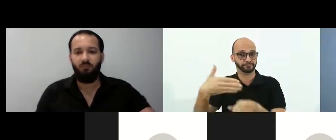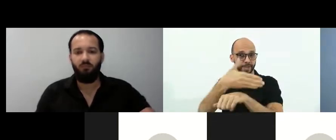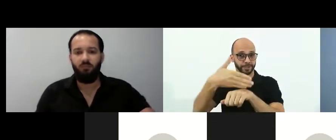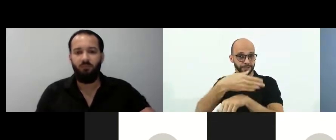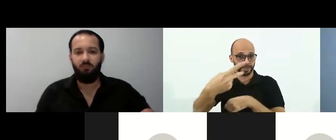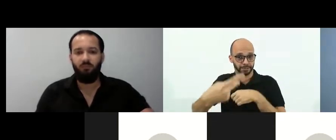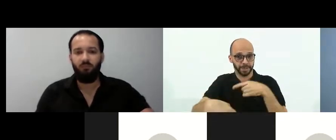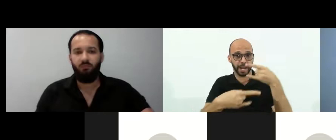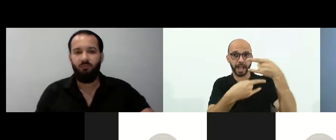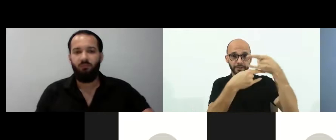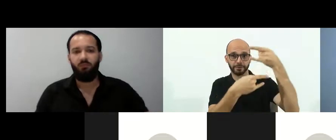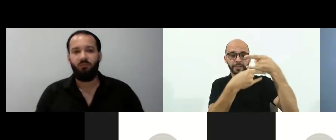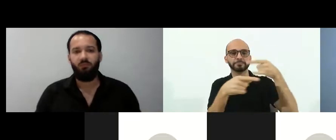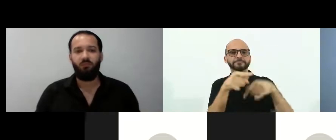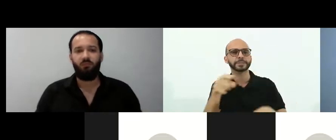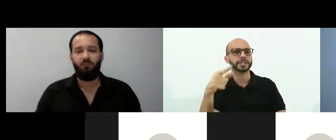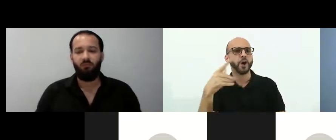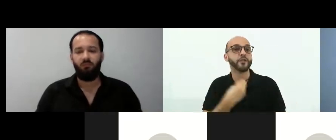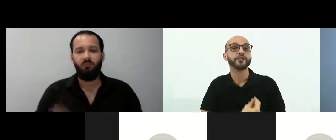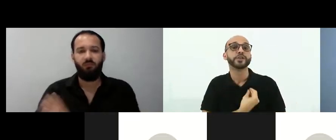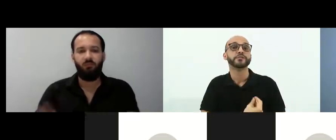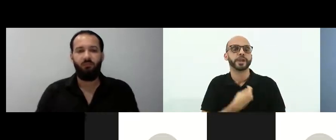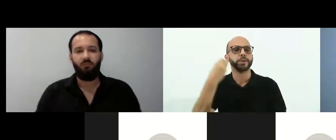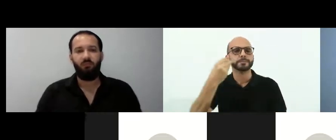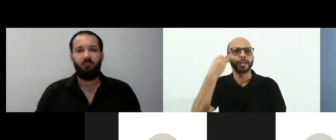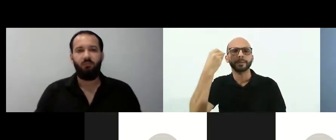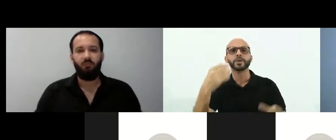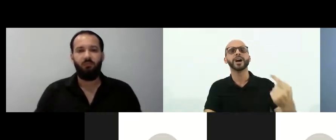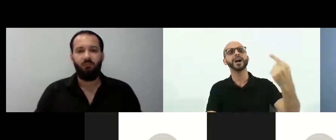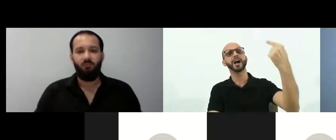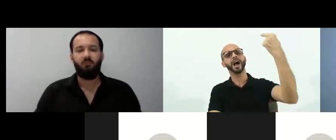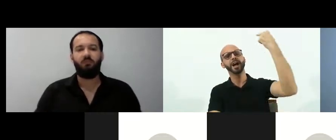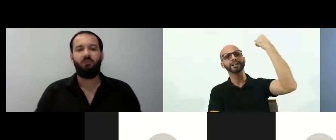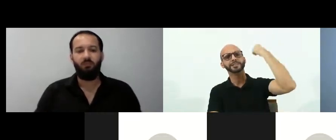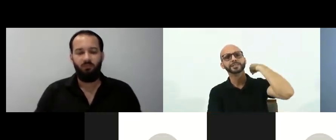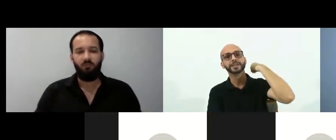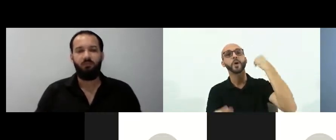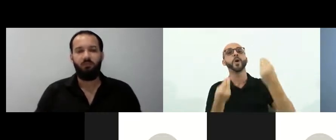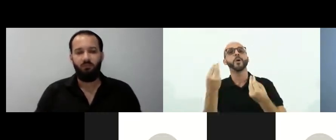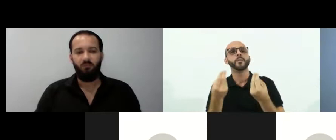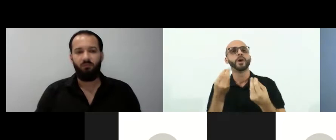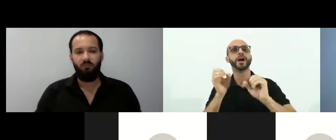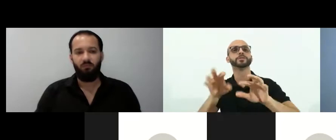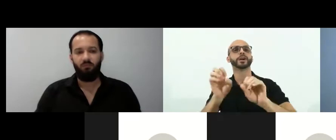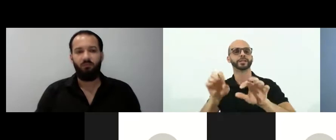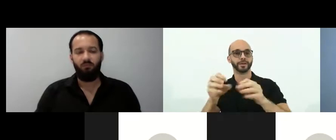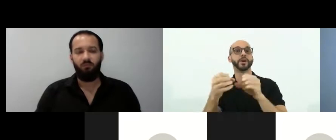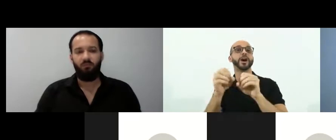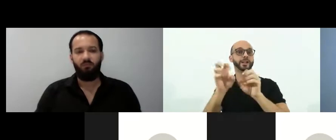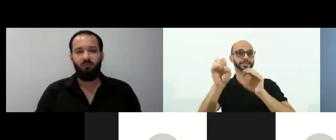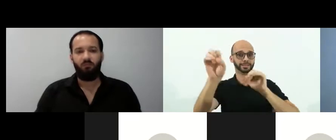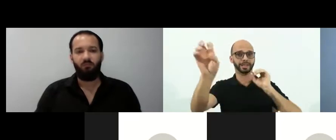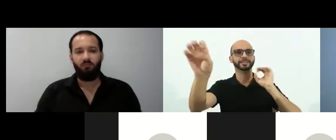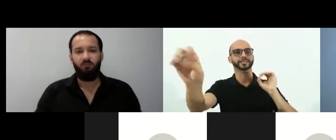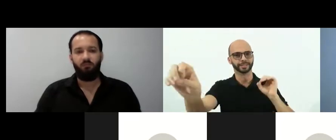pessoas hoje que são jovens, que têm acesso às lives, como elas estão vivenciando as experiências como era